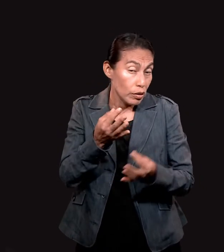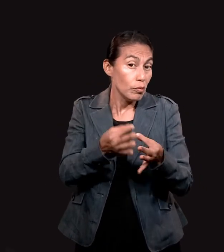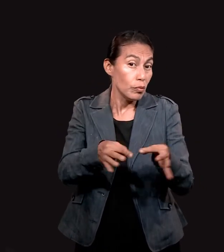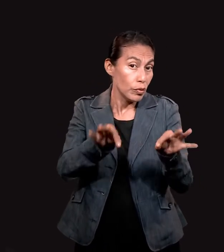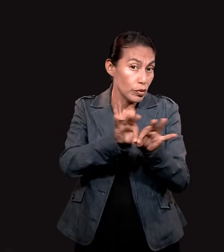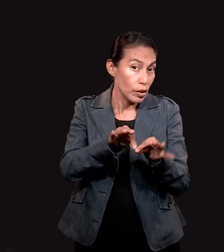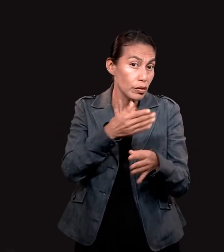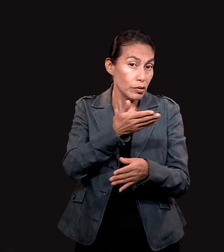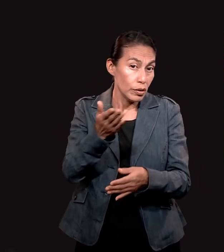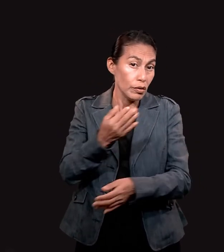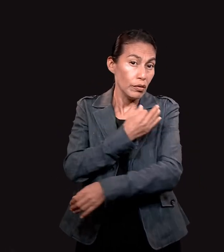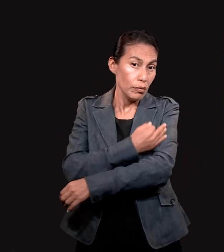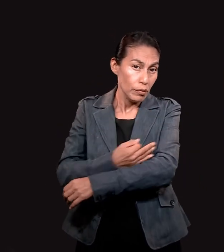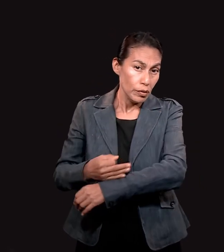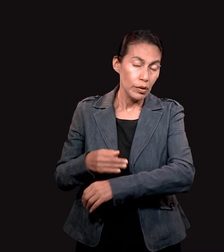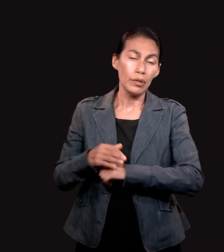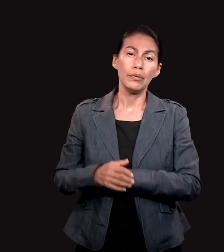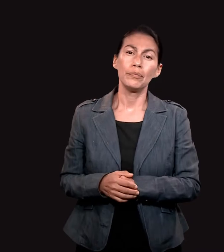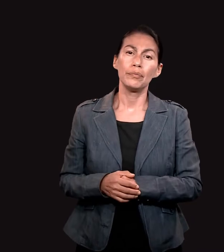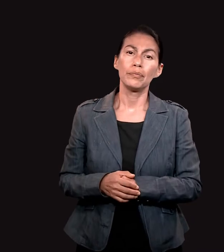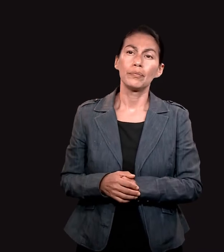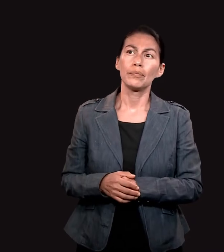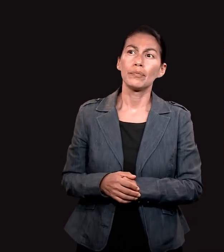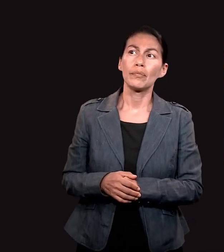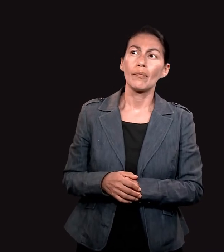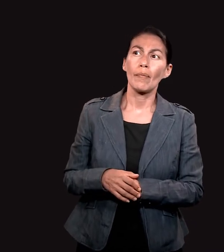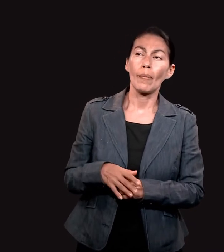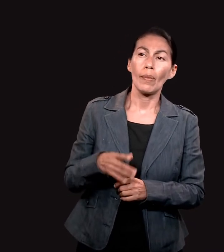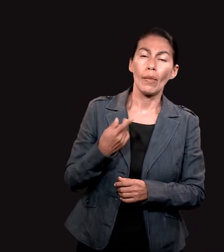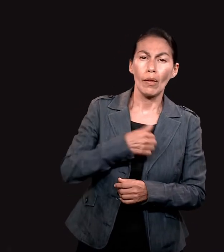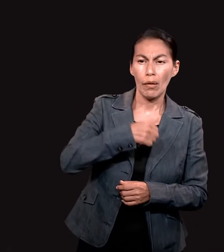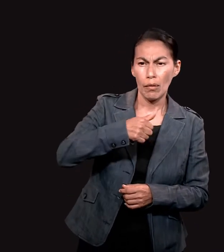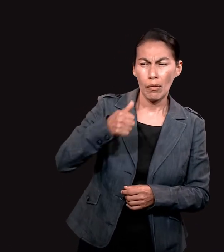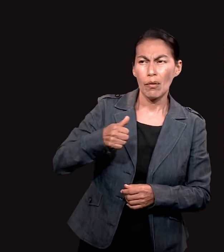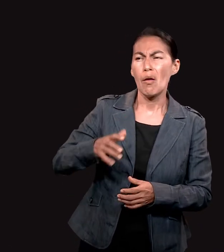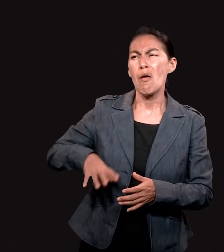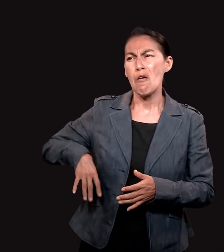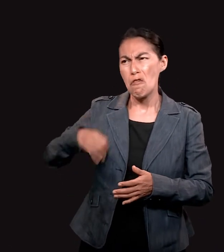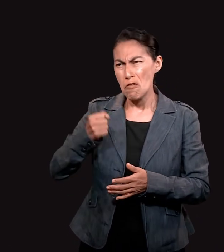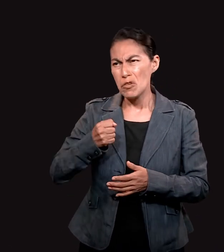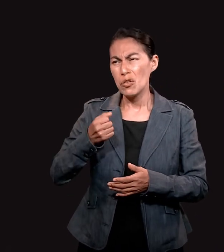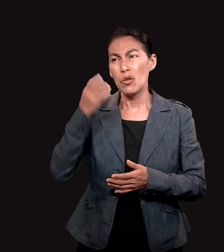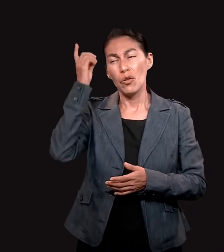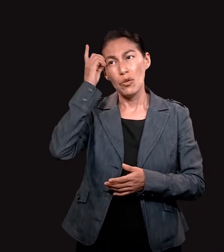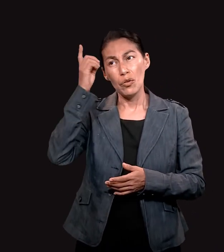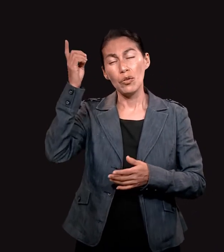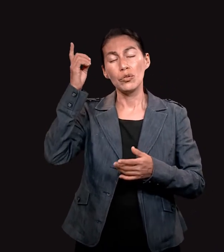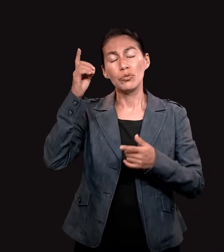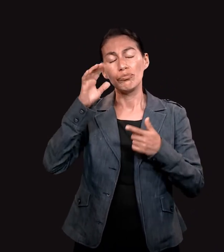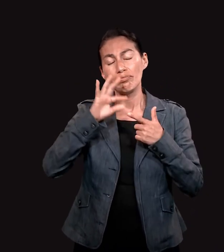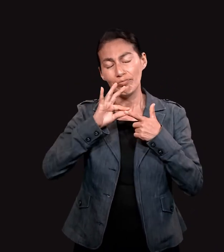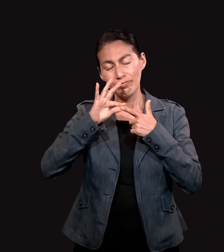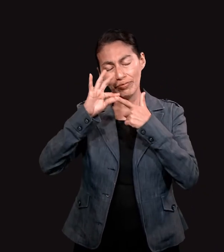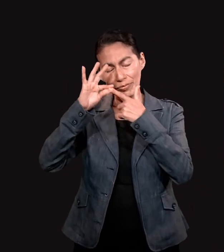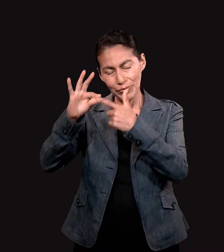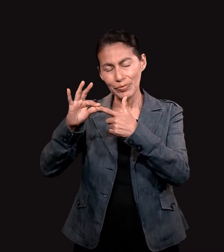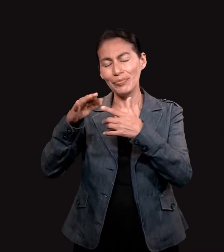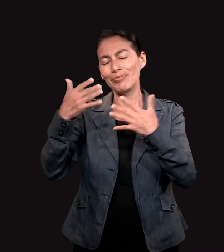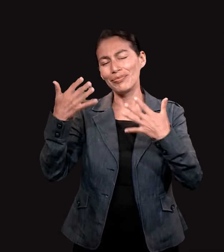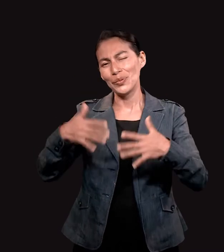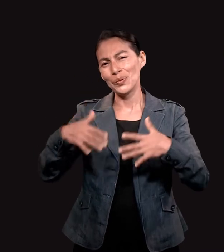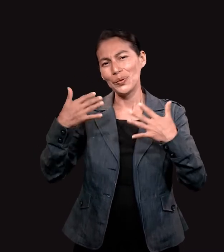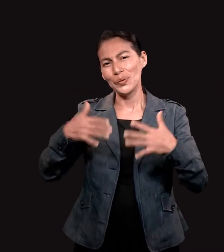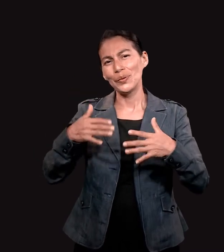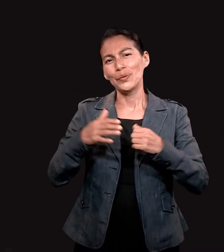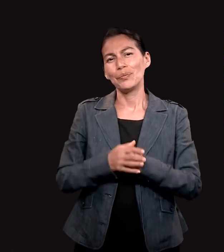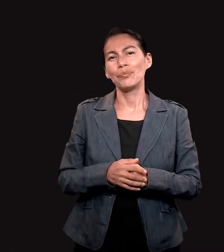súper, súper importante para ustedes como familia. Pongamos todo nuestro mejor esfuerzo, que Dios hará el resto